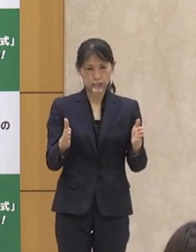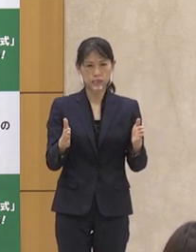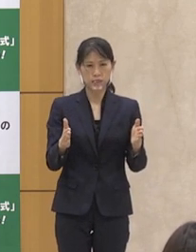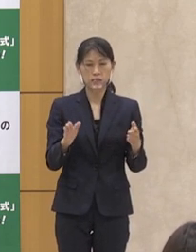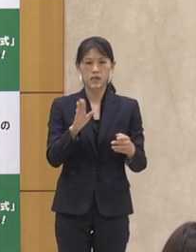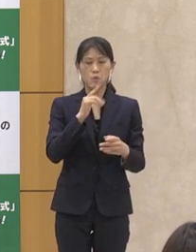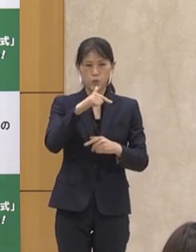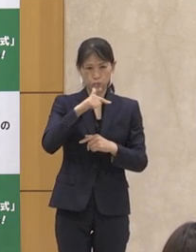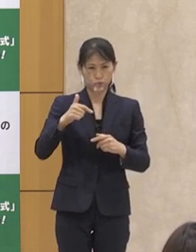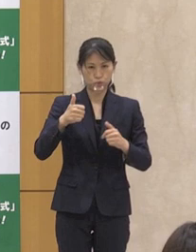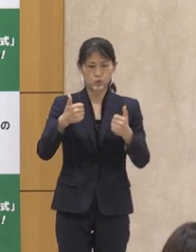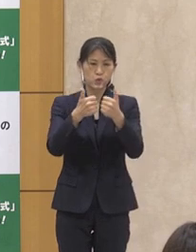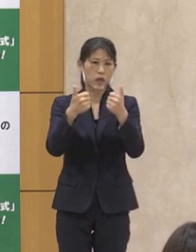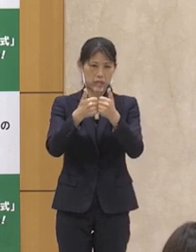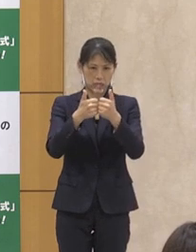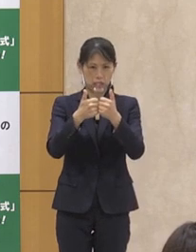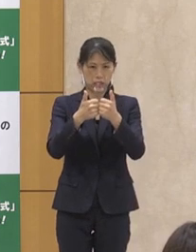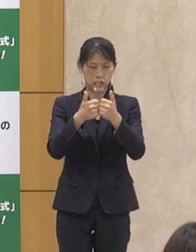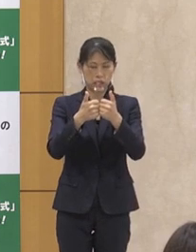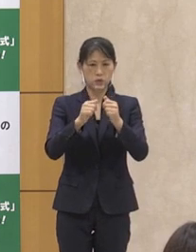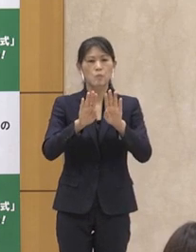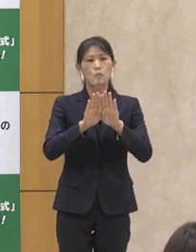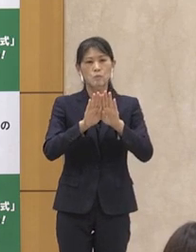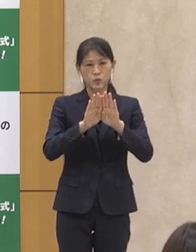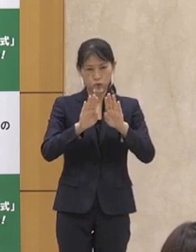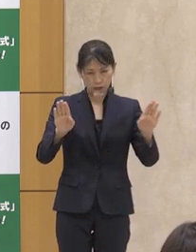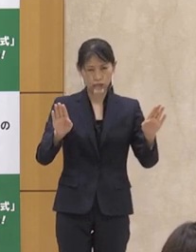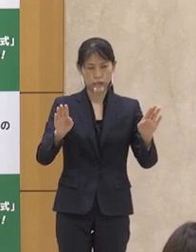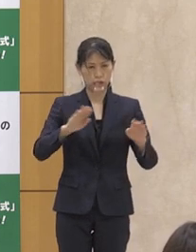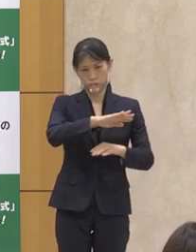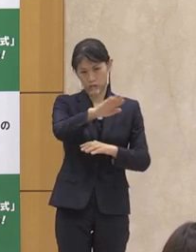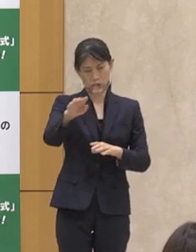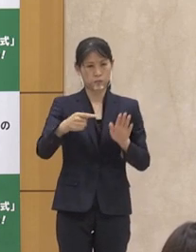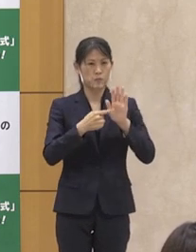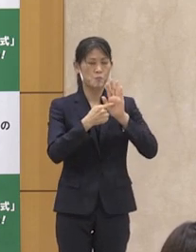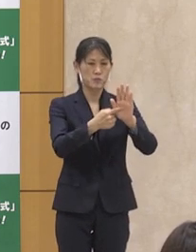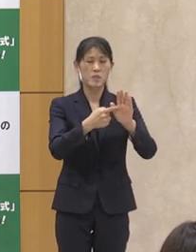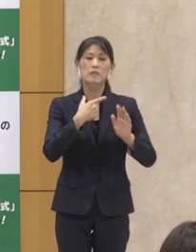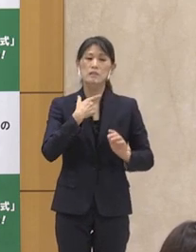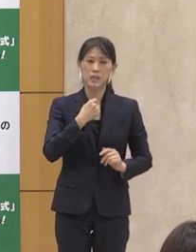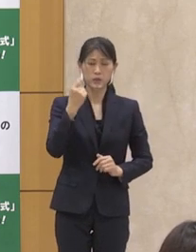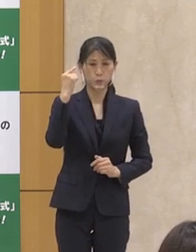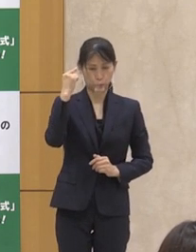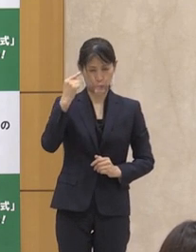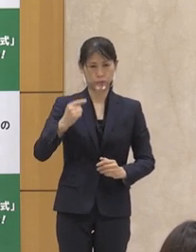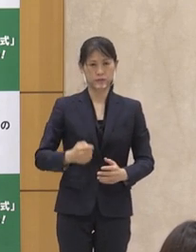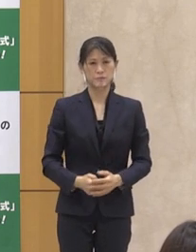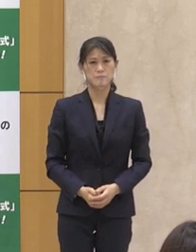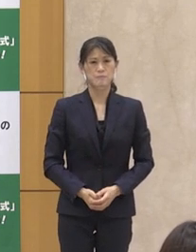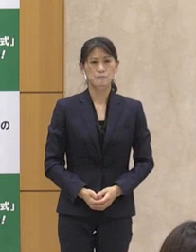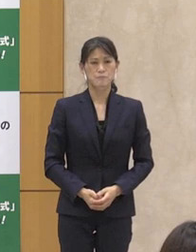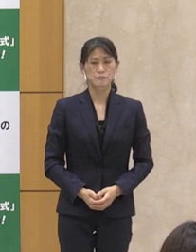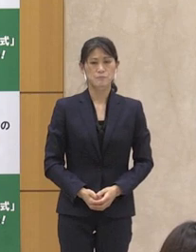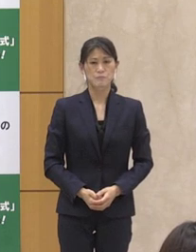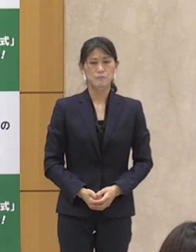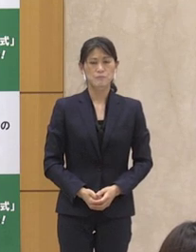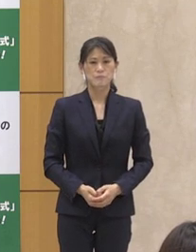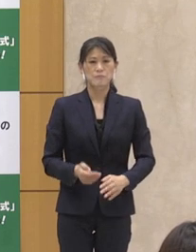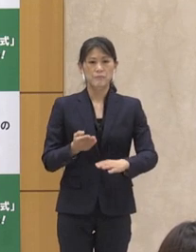に お示しすることができればと考えております。私としては以上です。